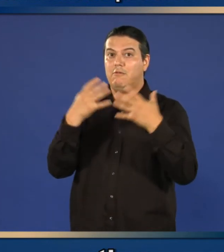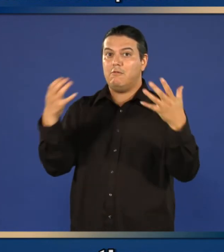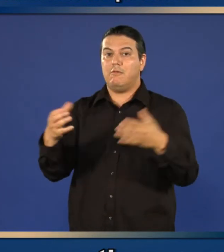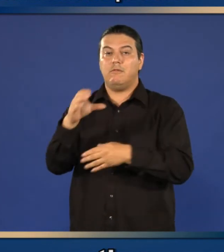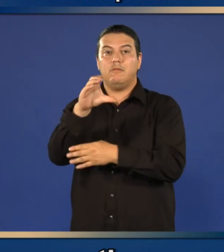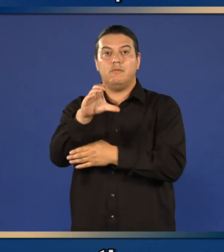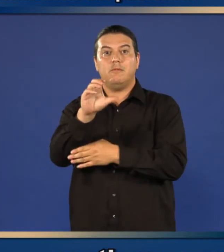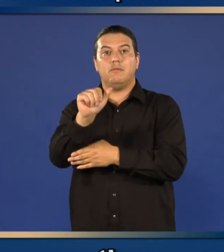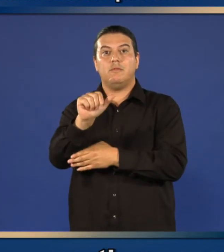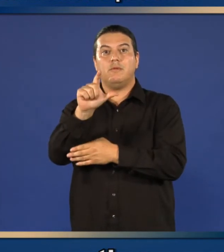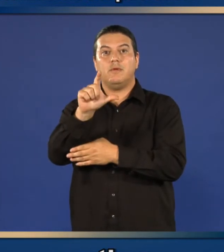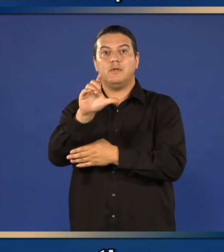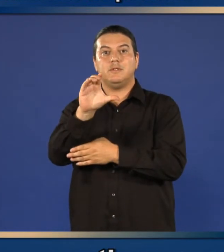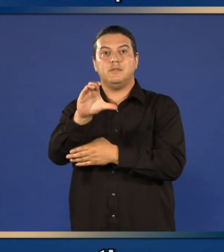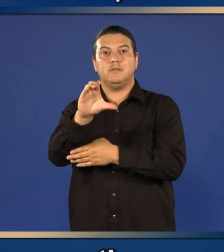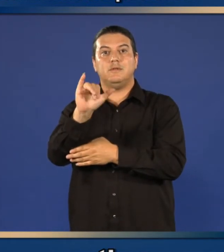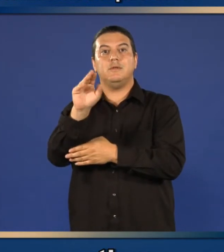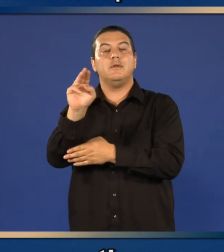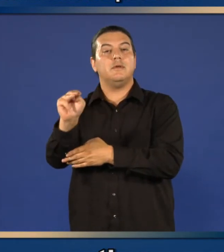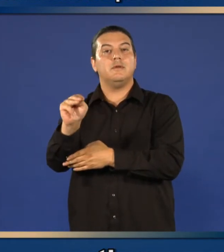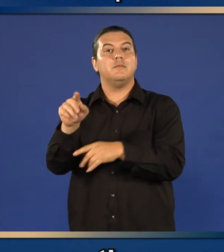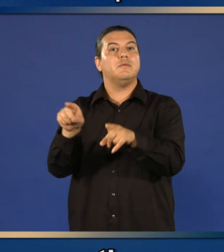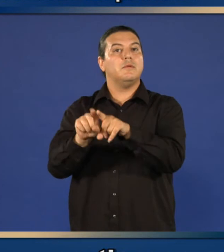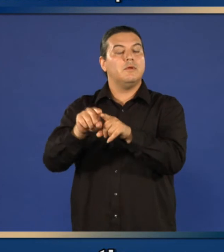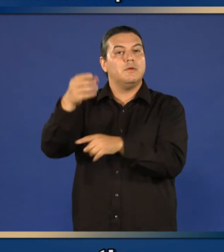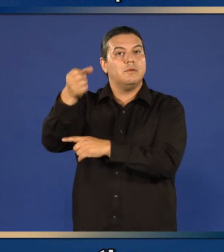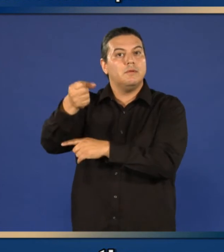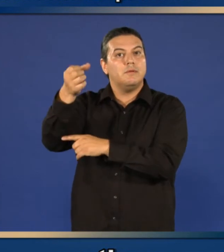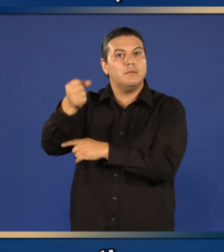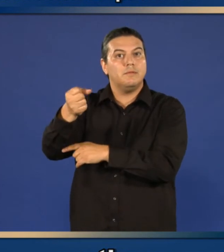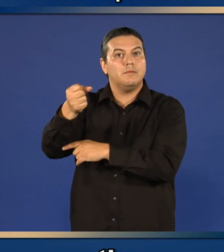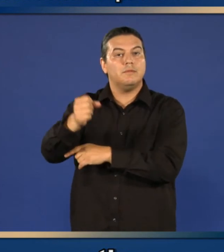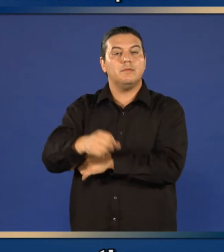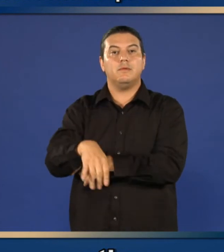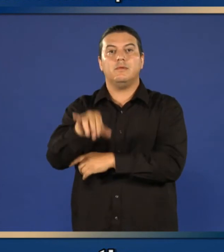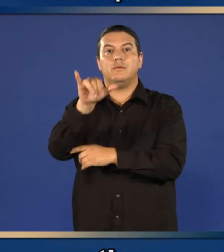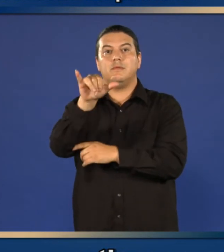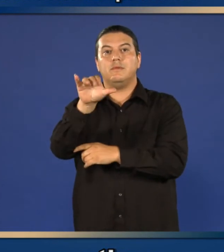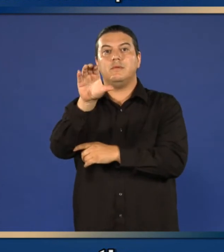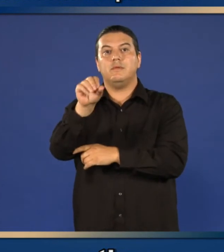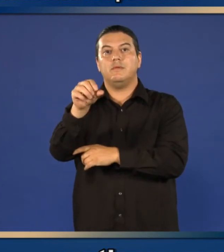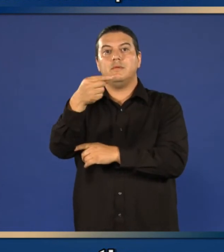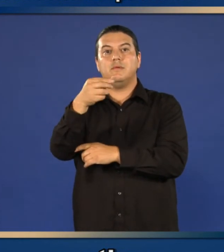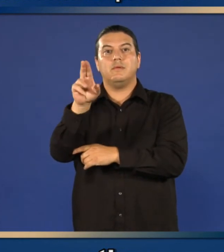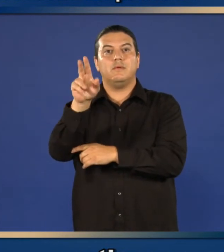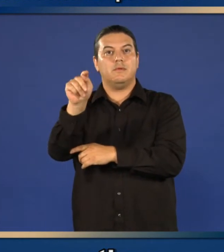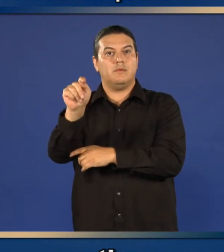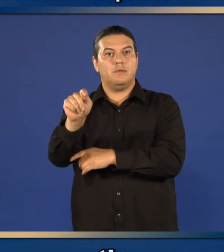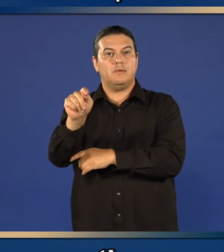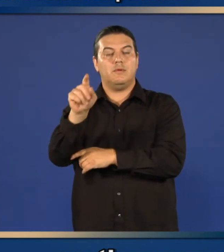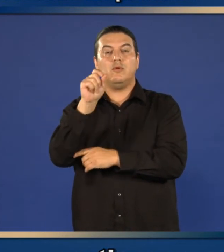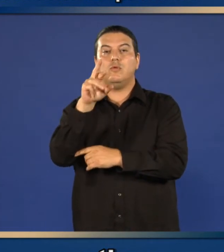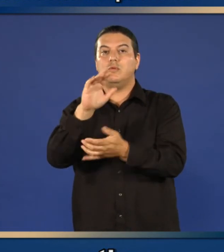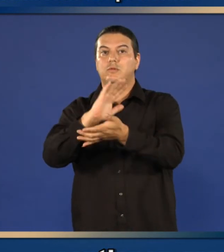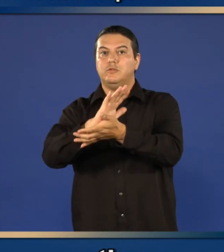contienen grandes cantidades del calcio como leche yogur o queso